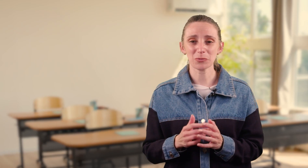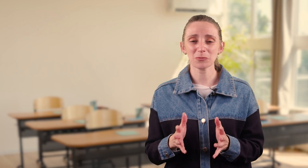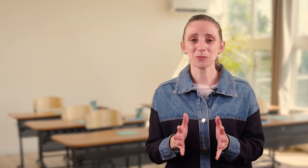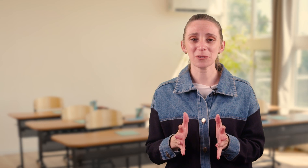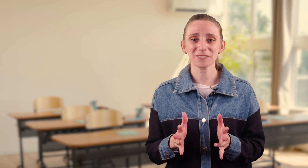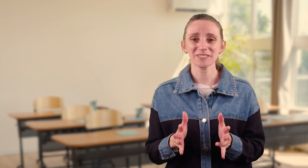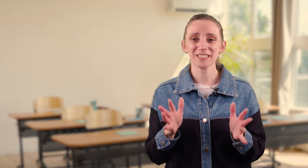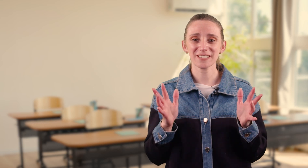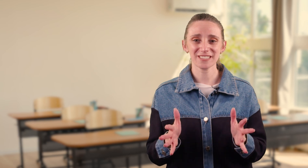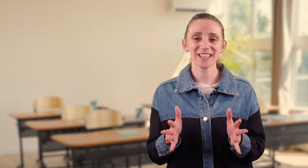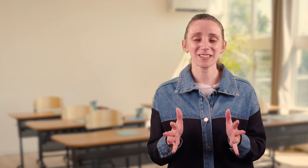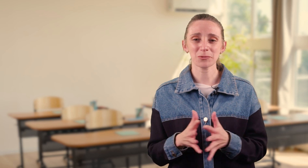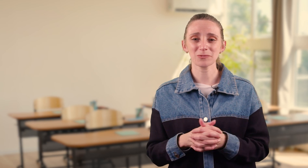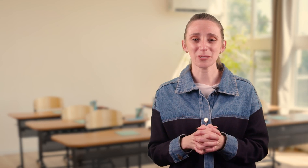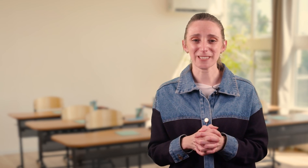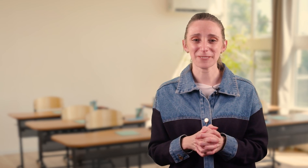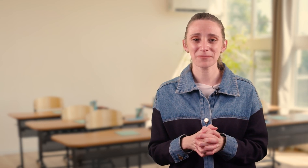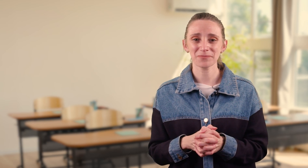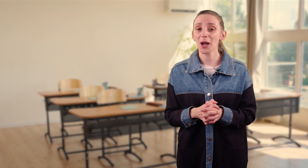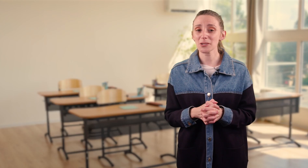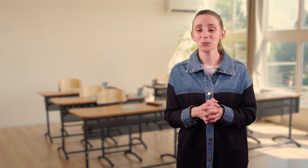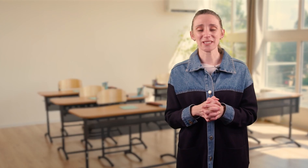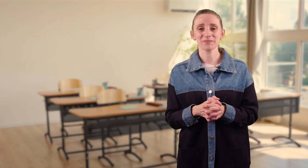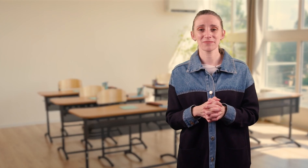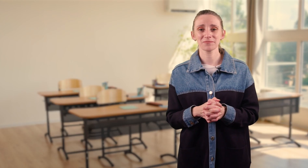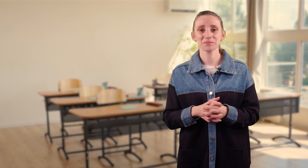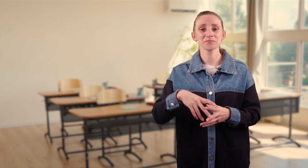pour le moment, ça a été bon de votre côté. Ensuite,